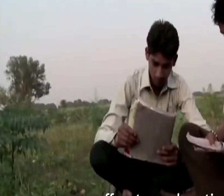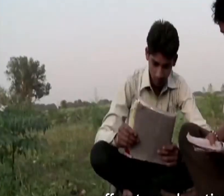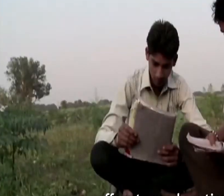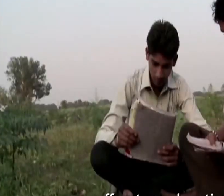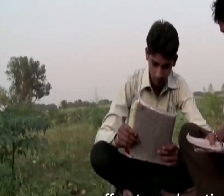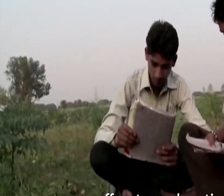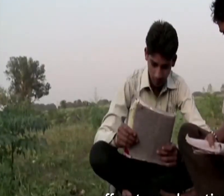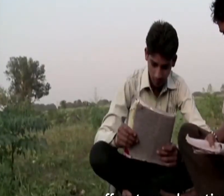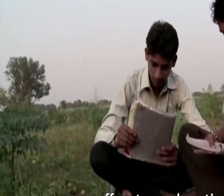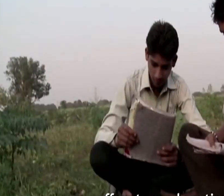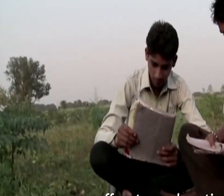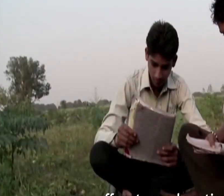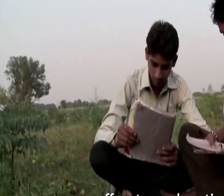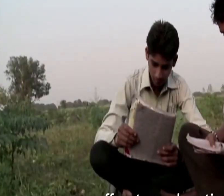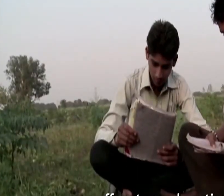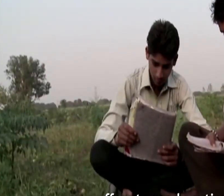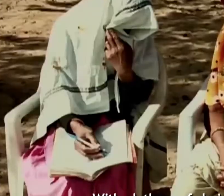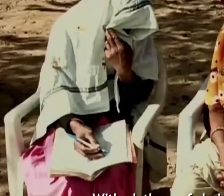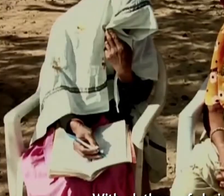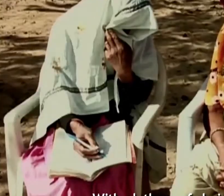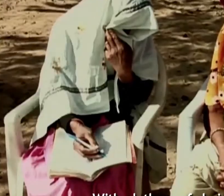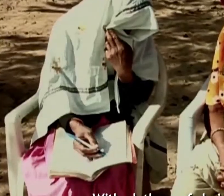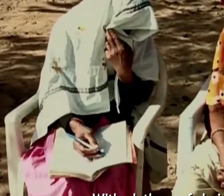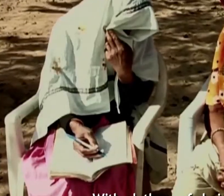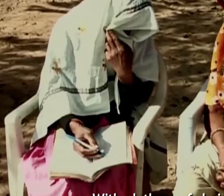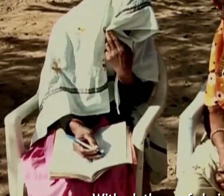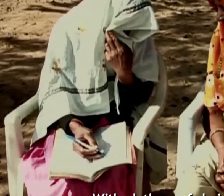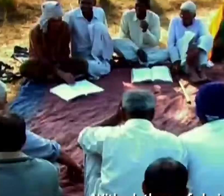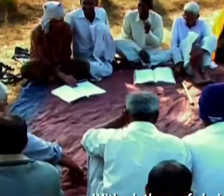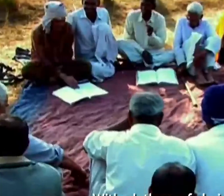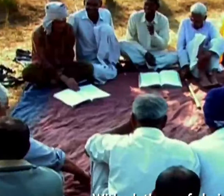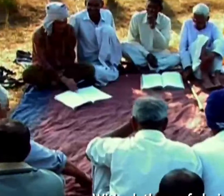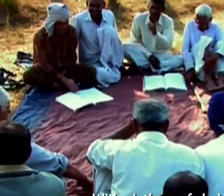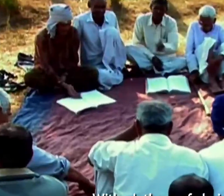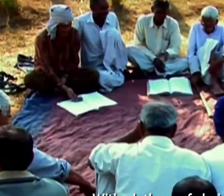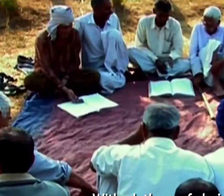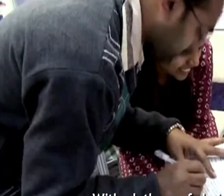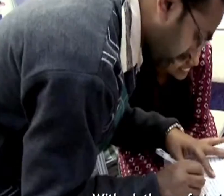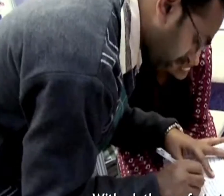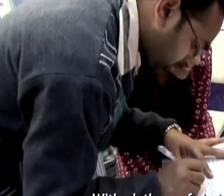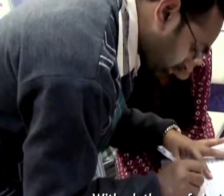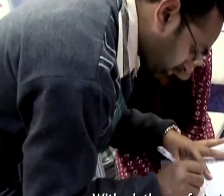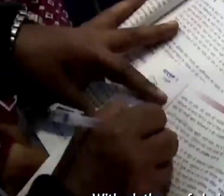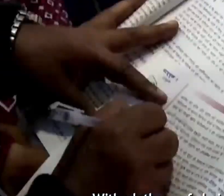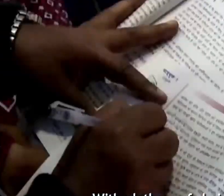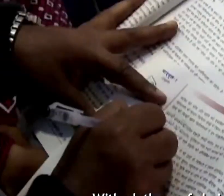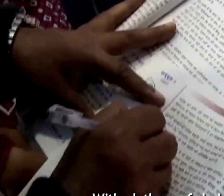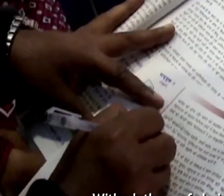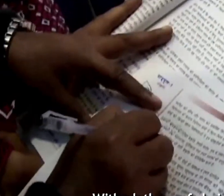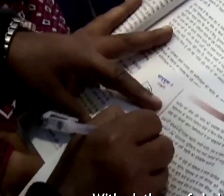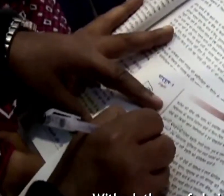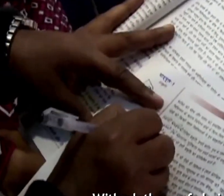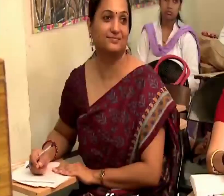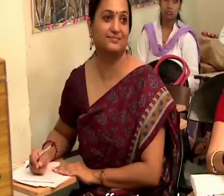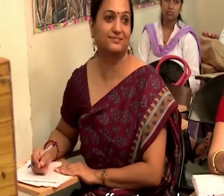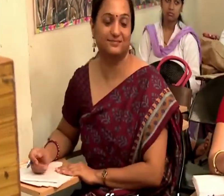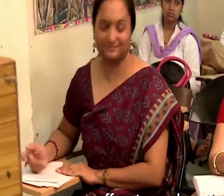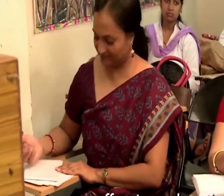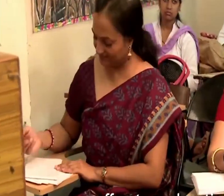कभी पढ़े हम कहीं पढ़े, वे विषय की लोट से युक्त हो। कभी पढ़े